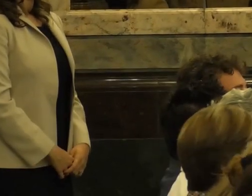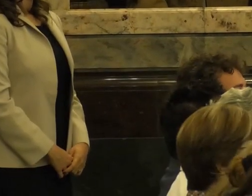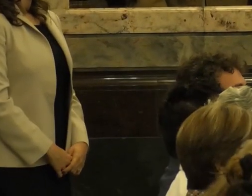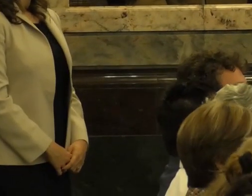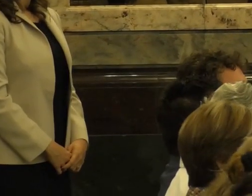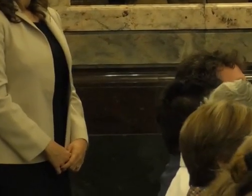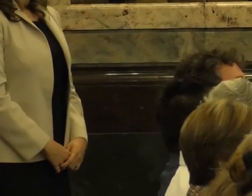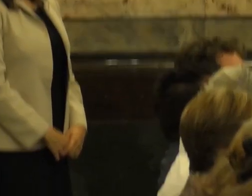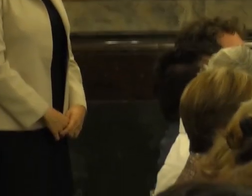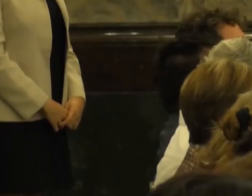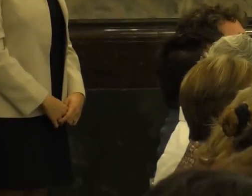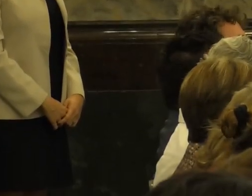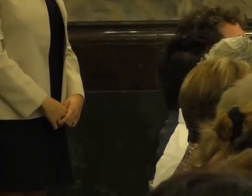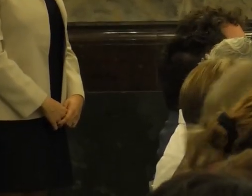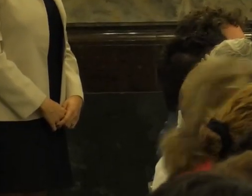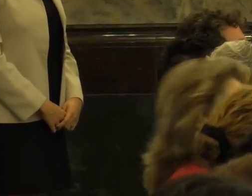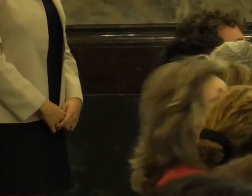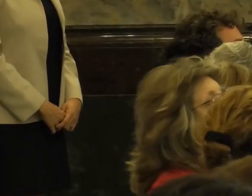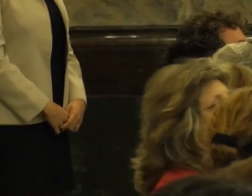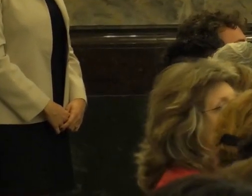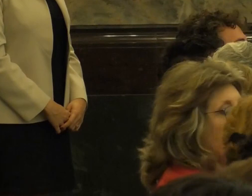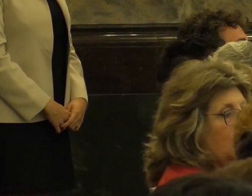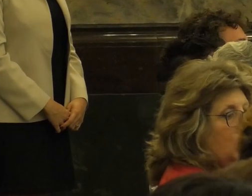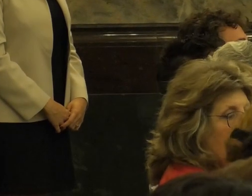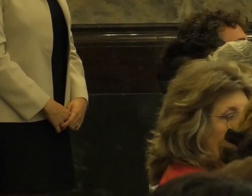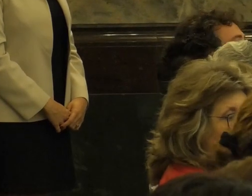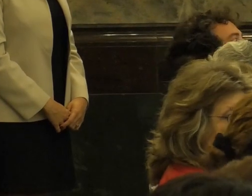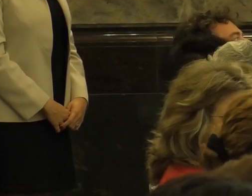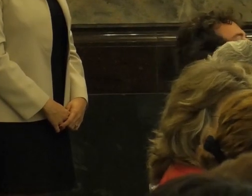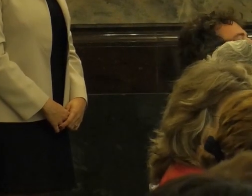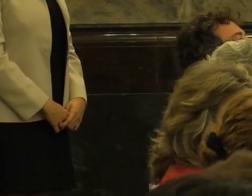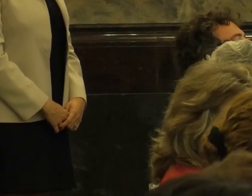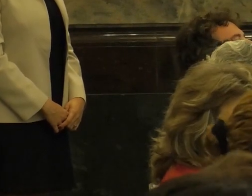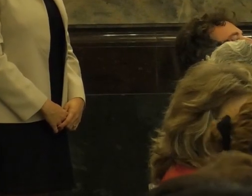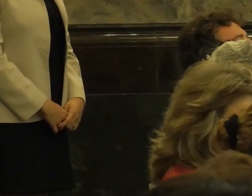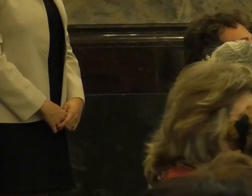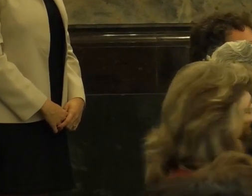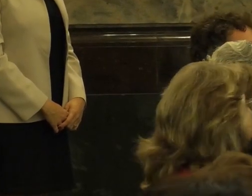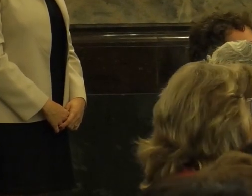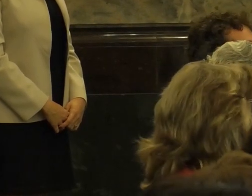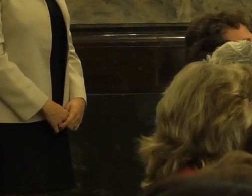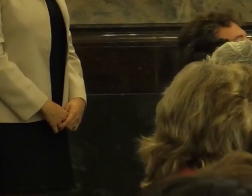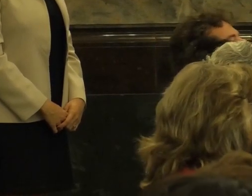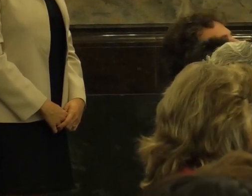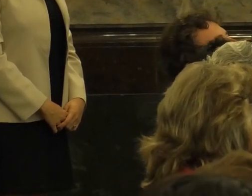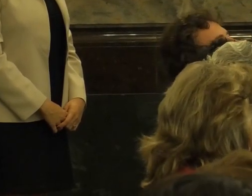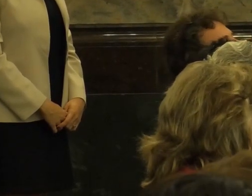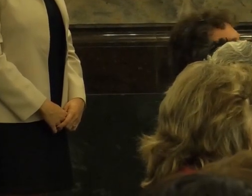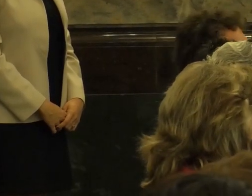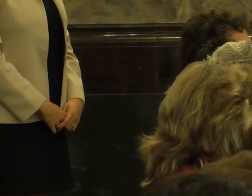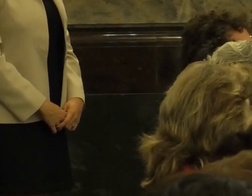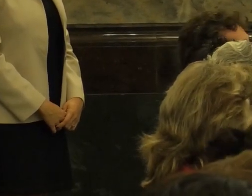mismos parámetros estos datos de las ciencias duras con otras ciencias,